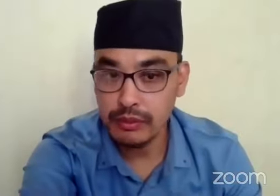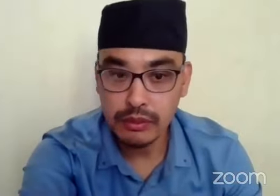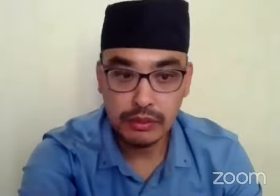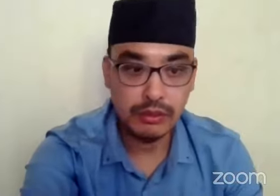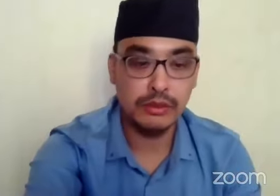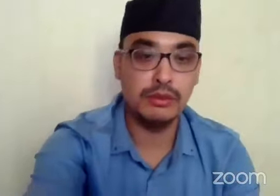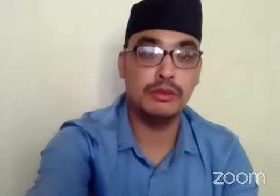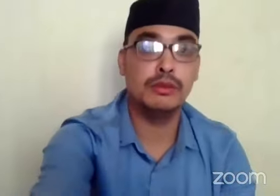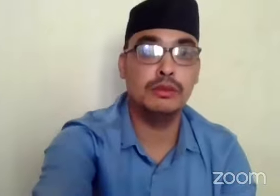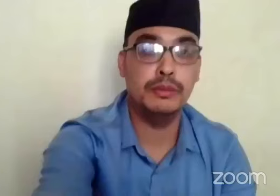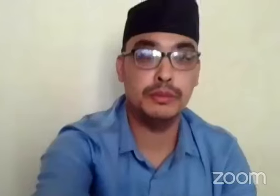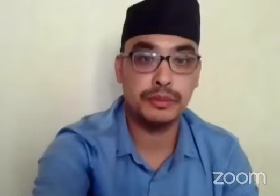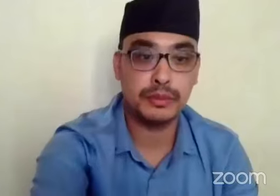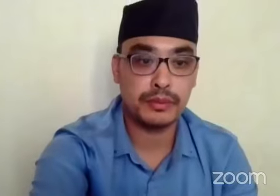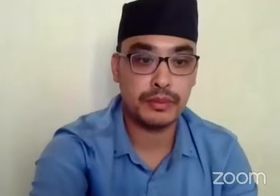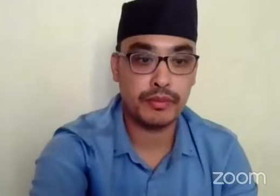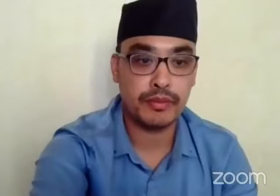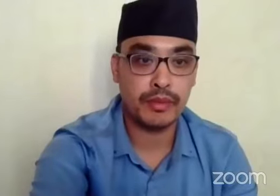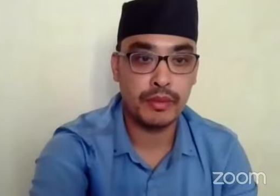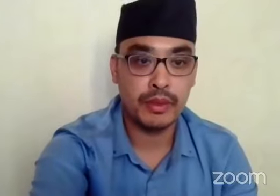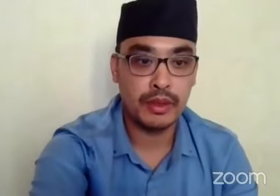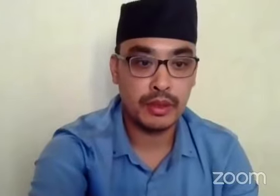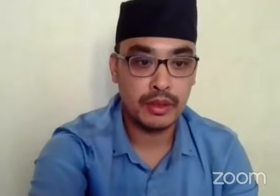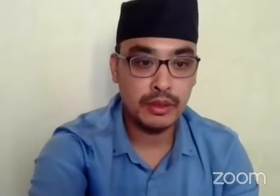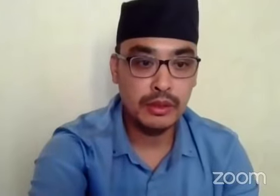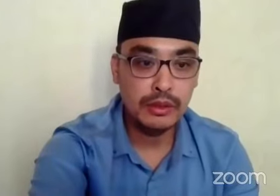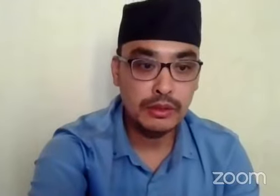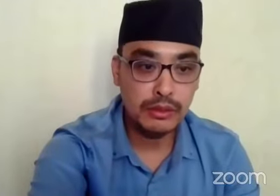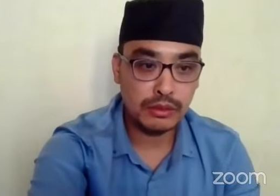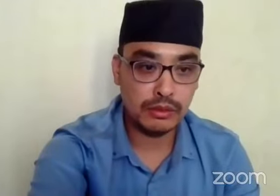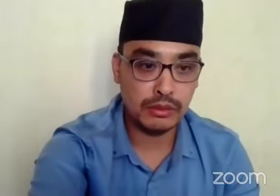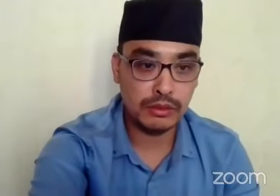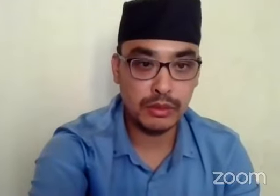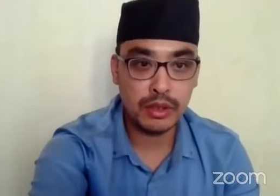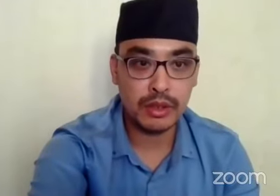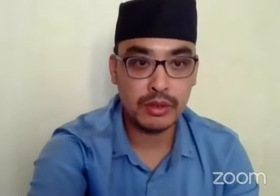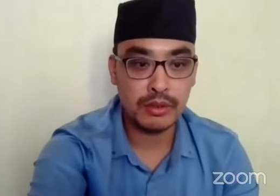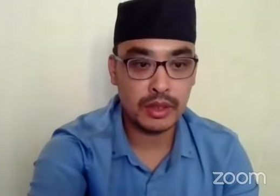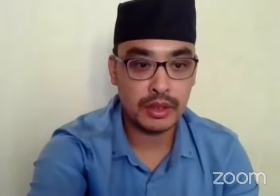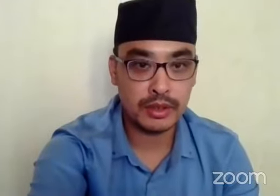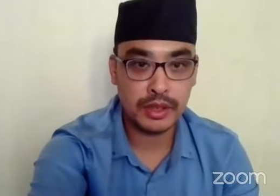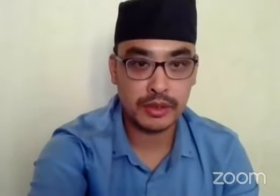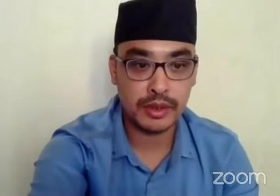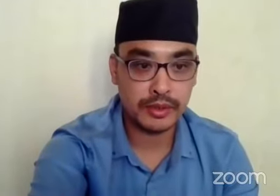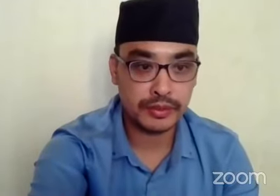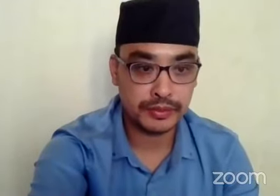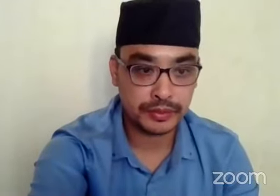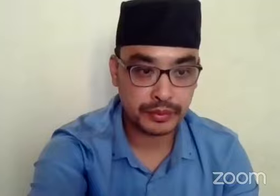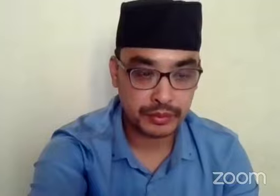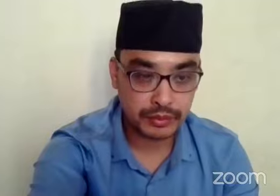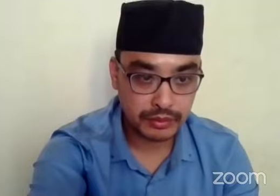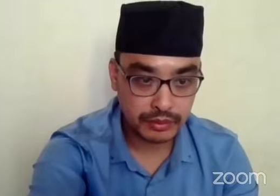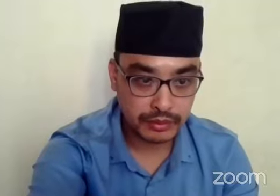सुनिएन मेरो त्यहीँबाट भिडियो अफ भयो, एकचोटि हेरिदिनु त म गरौँ अब त्यसै।